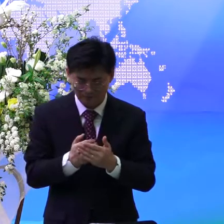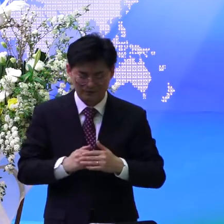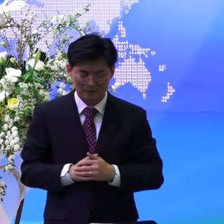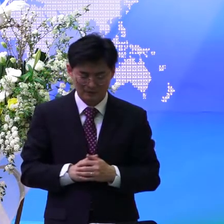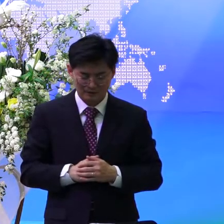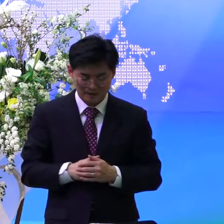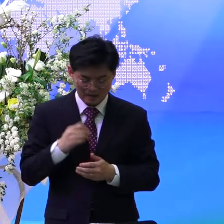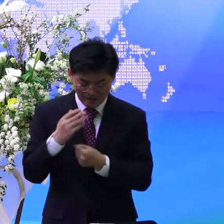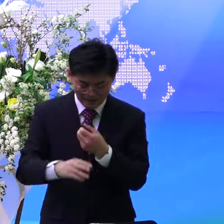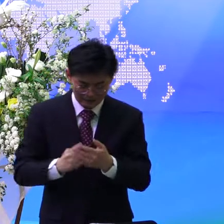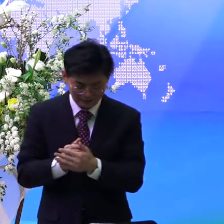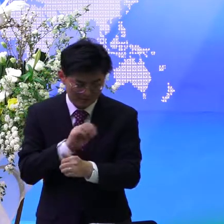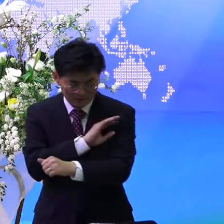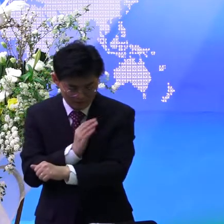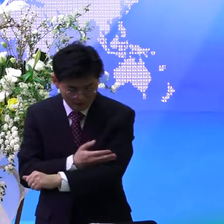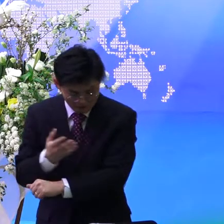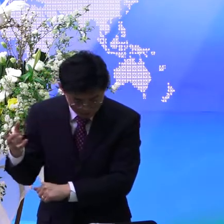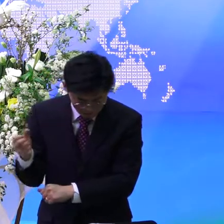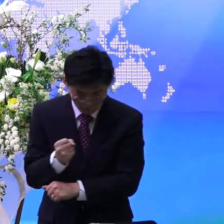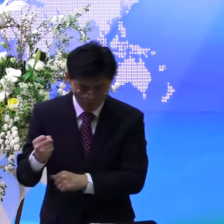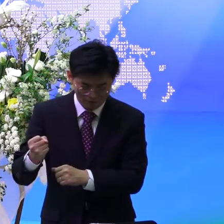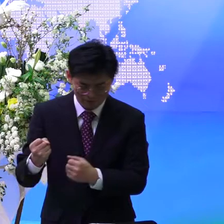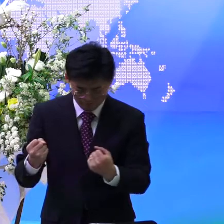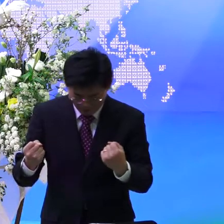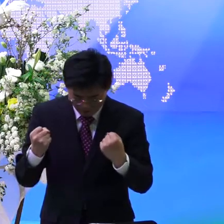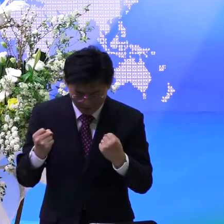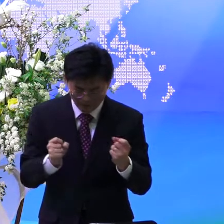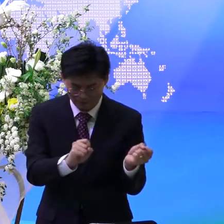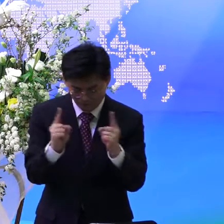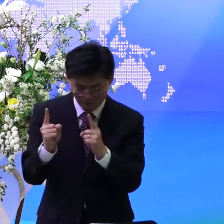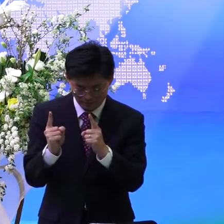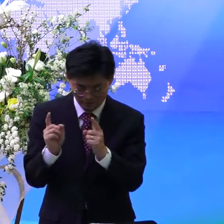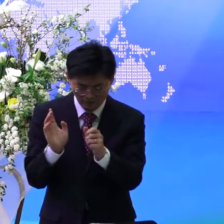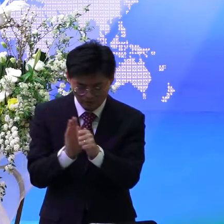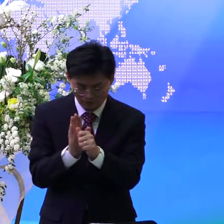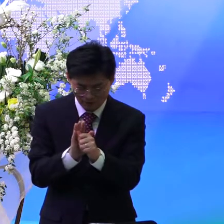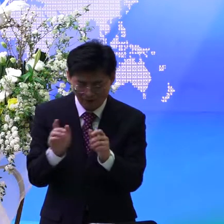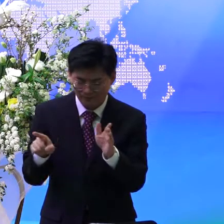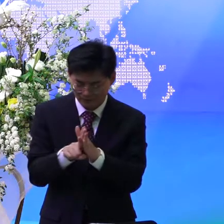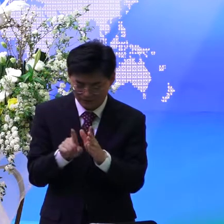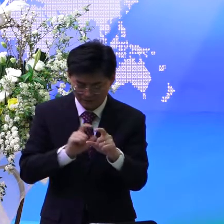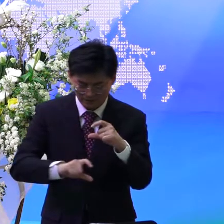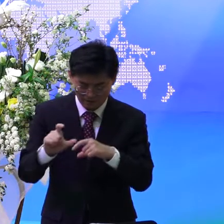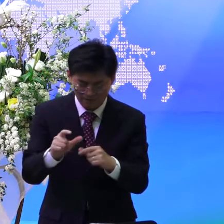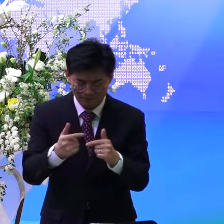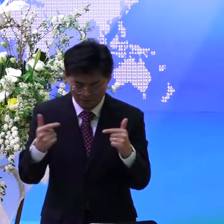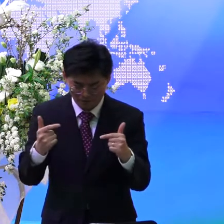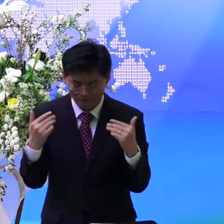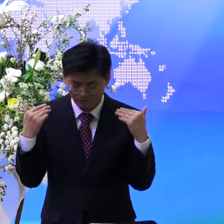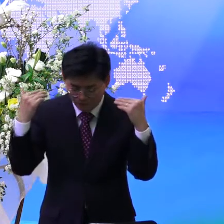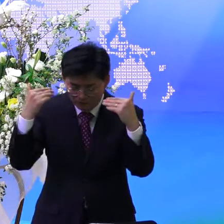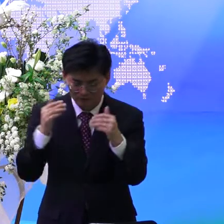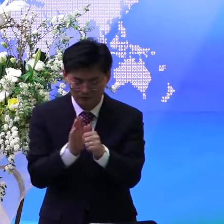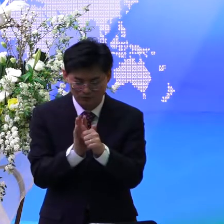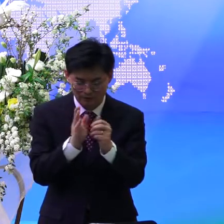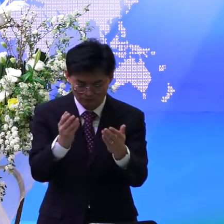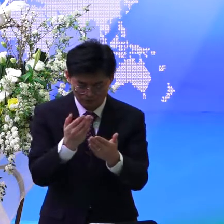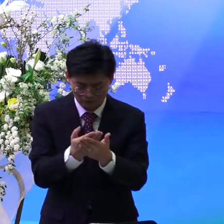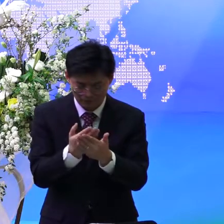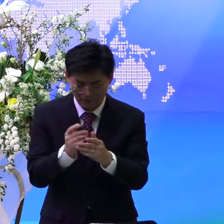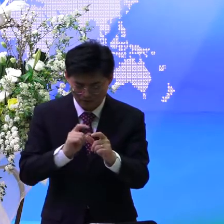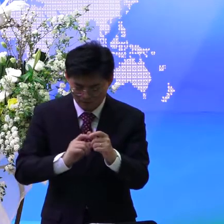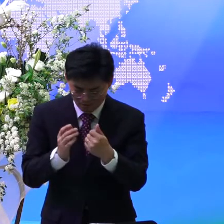약함에서 하나님의 능력으로 강함을 경험하게 하여 주시옵시고 믿음이 더 자라게 하여 주시고 은혜 위에 은혜가